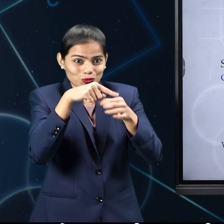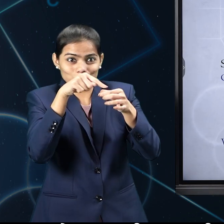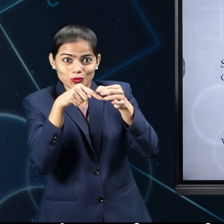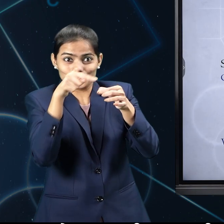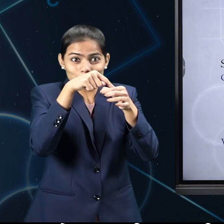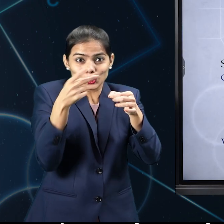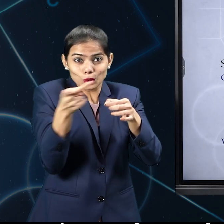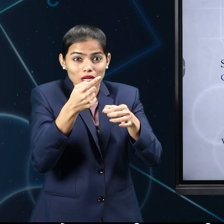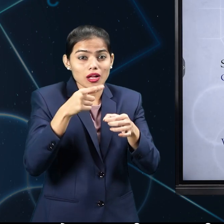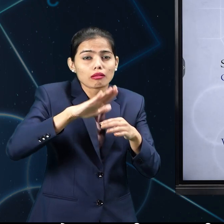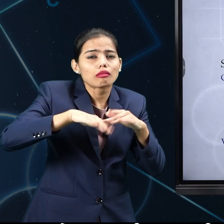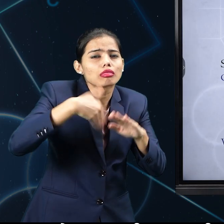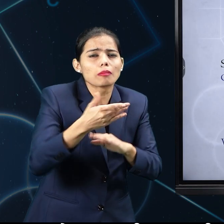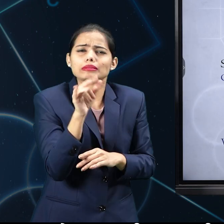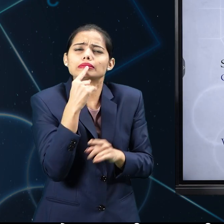असते.